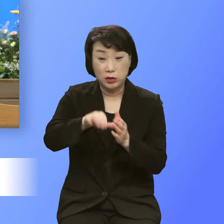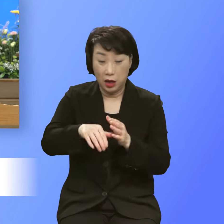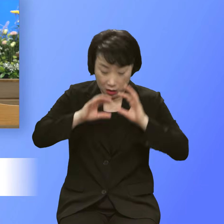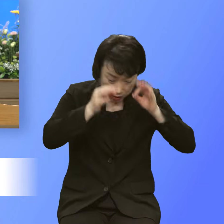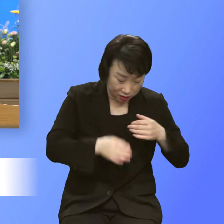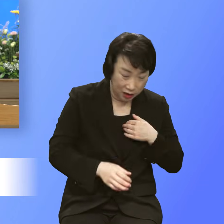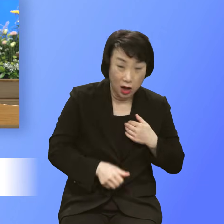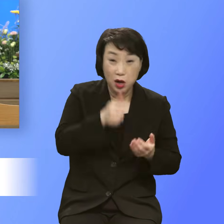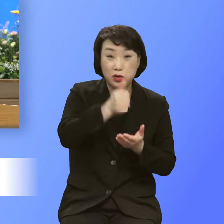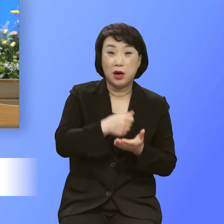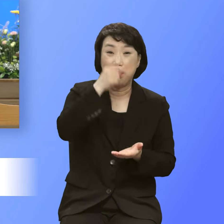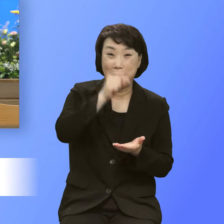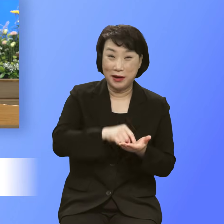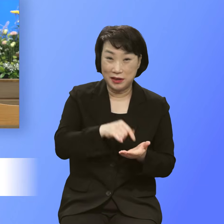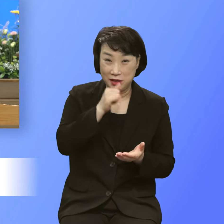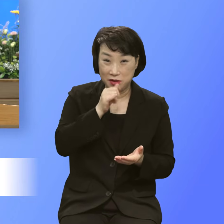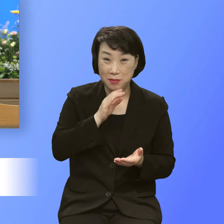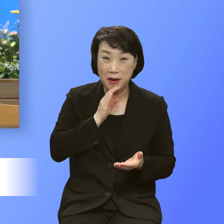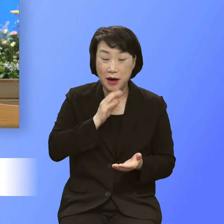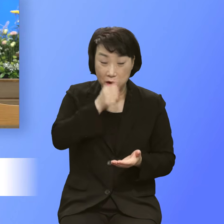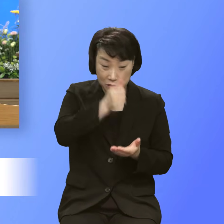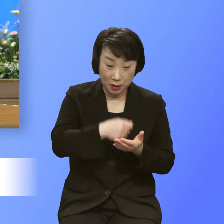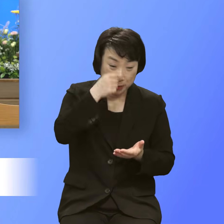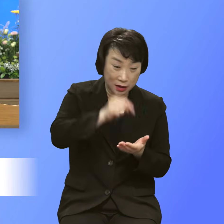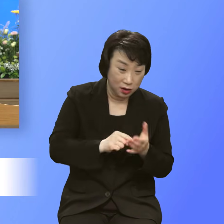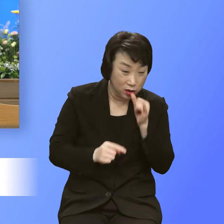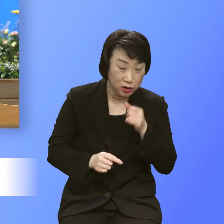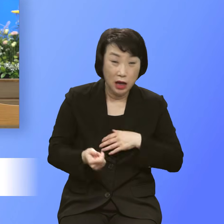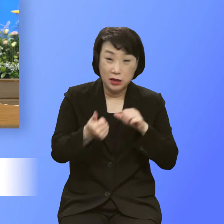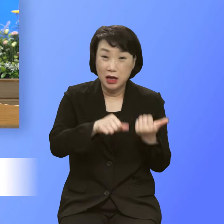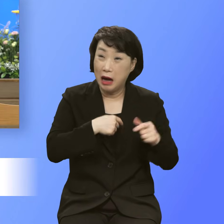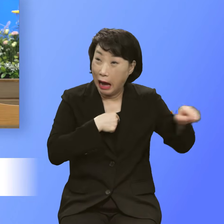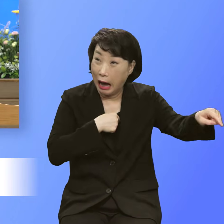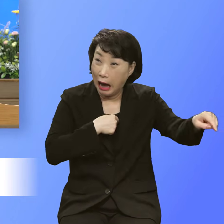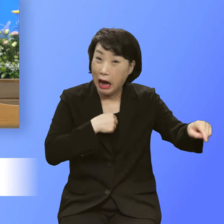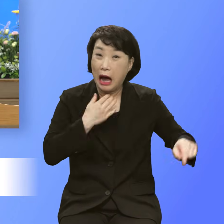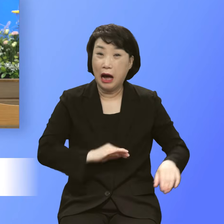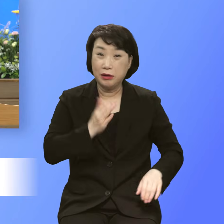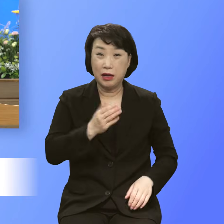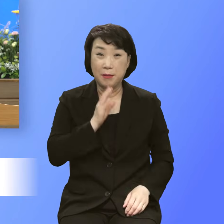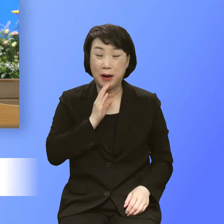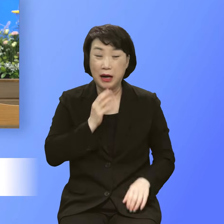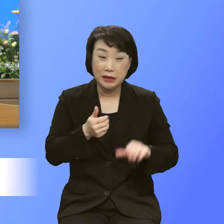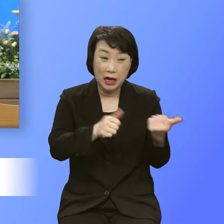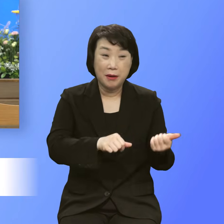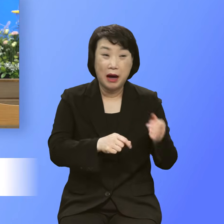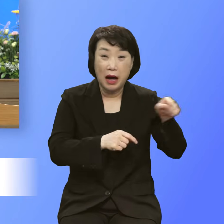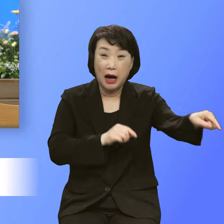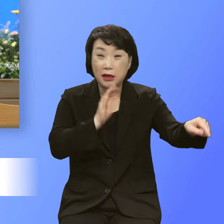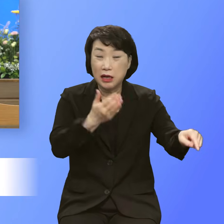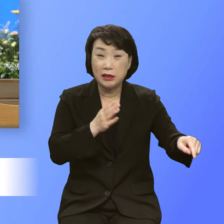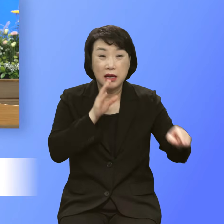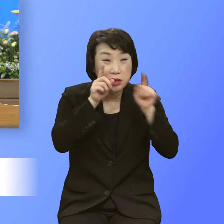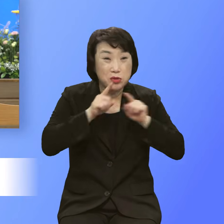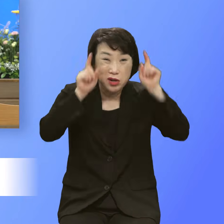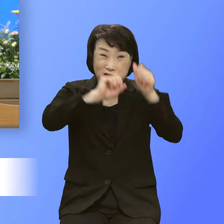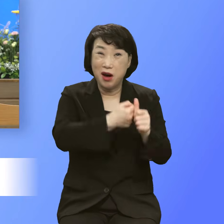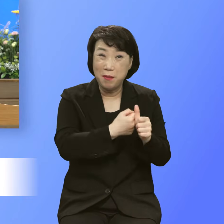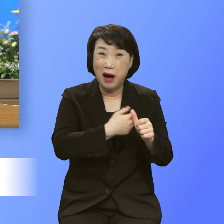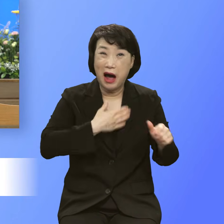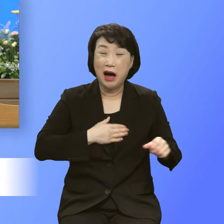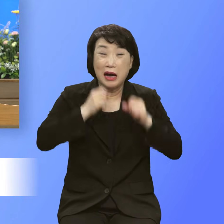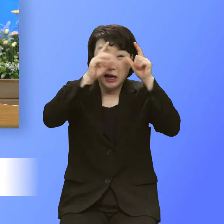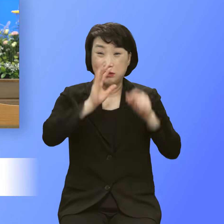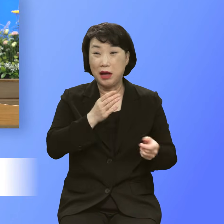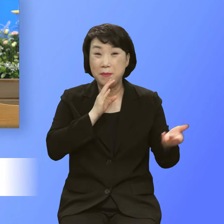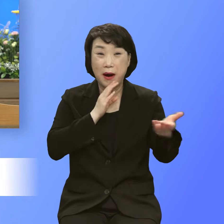죄가 드러나고, 죄가 드러나니 내 사망이 드러나고, 사망이 드러나니 시 형벌이 나타나고,